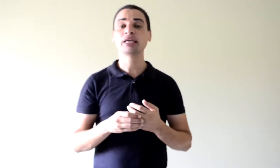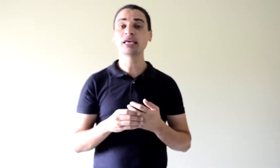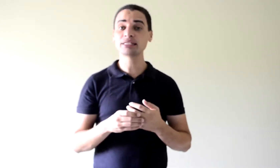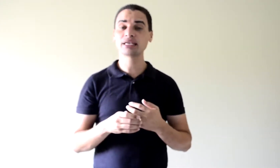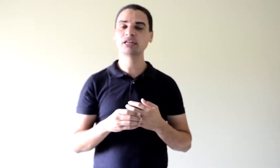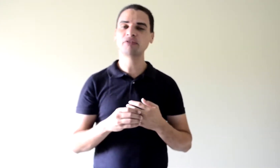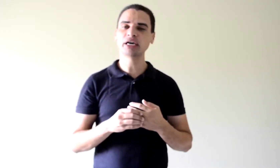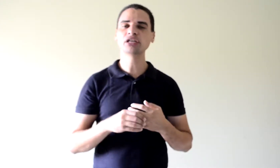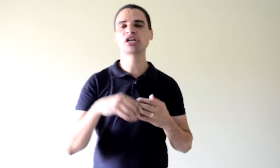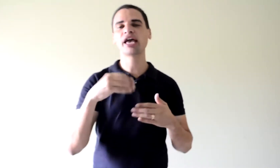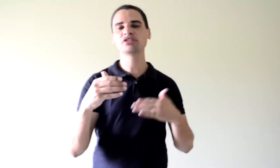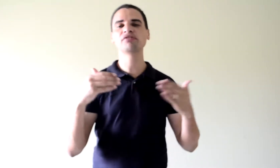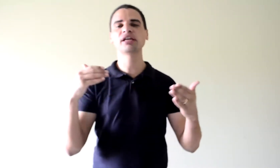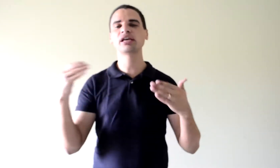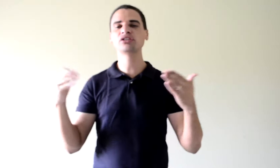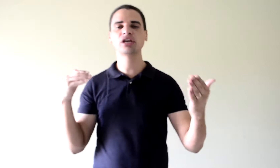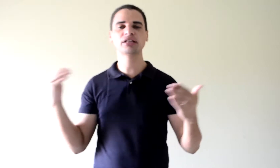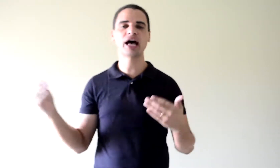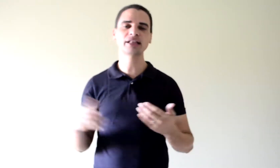esse significante é diferente em dadas